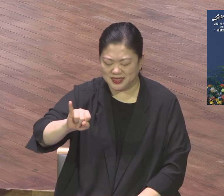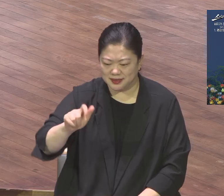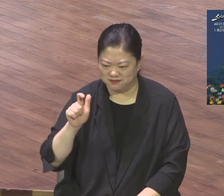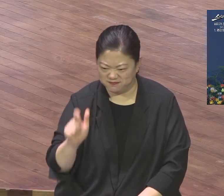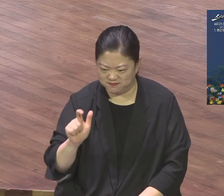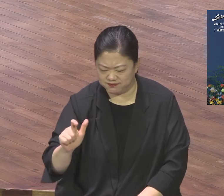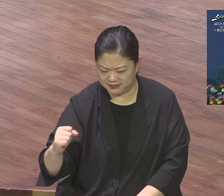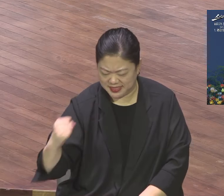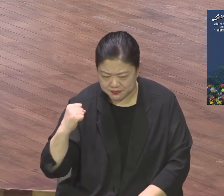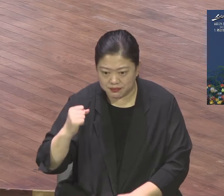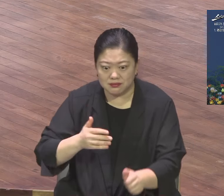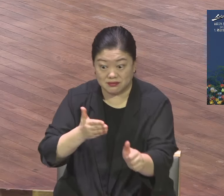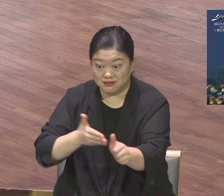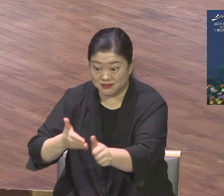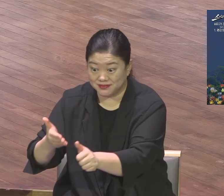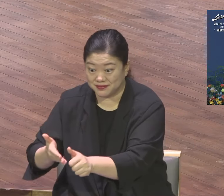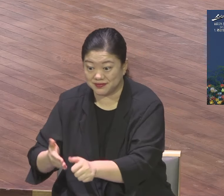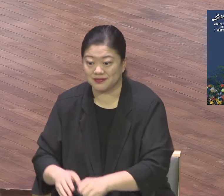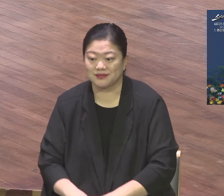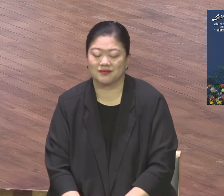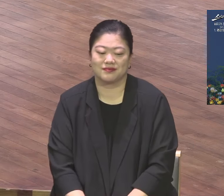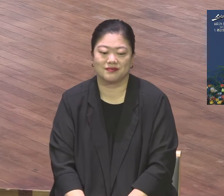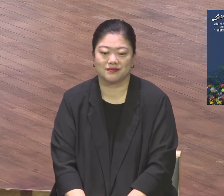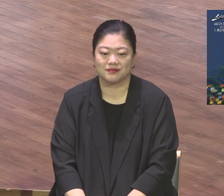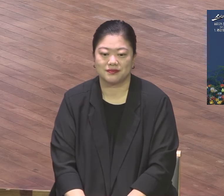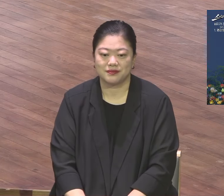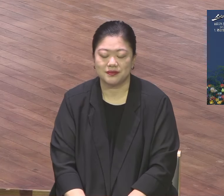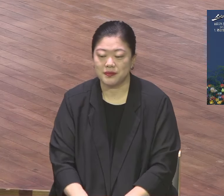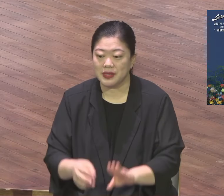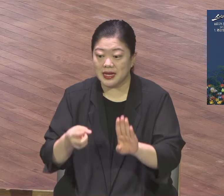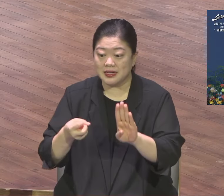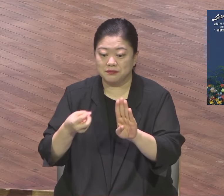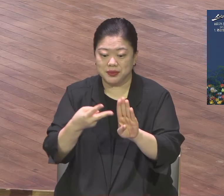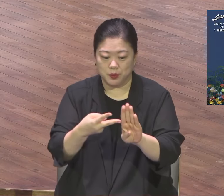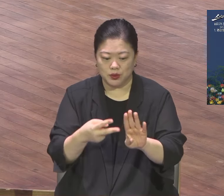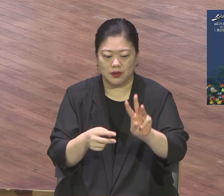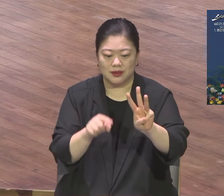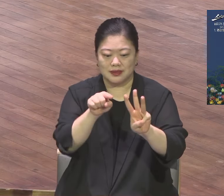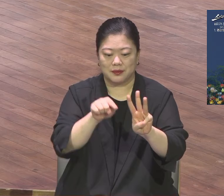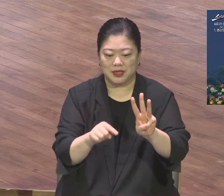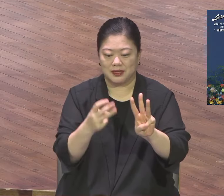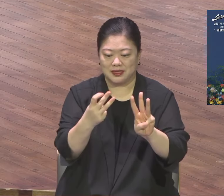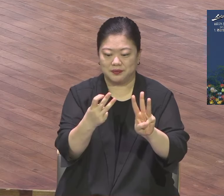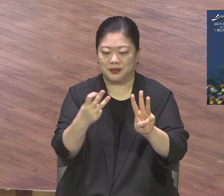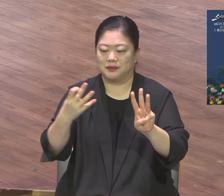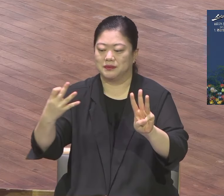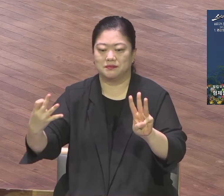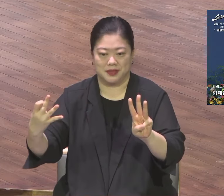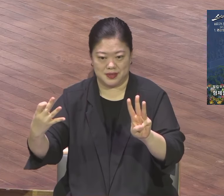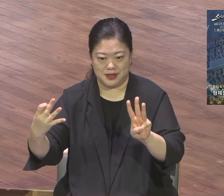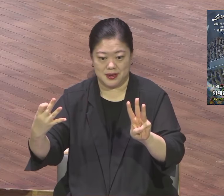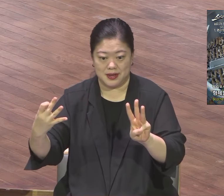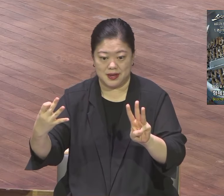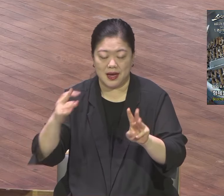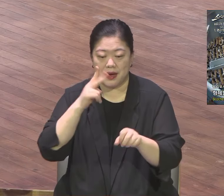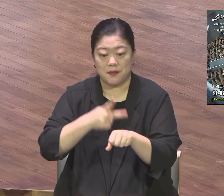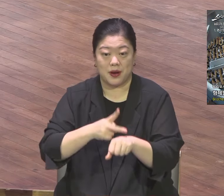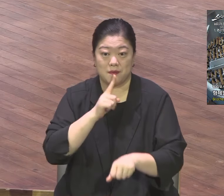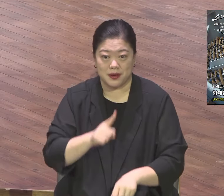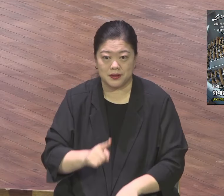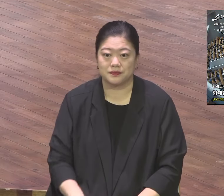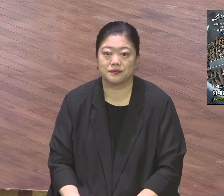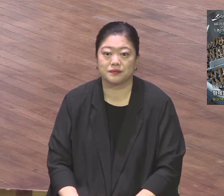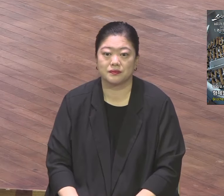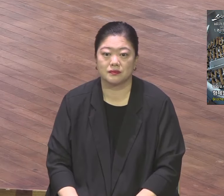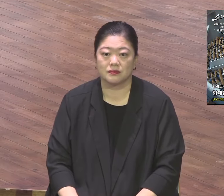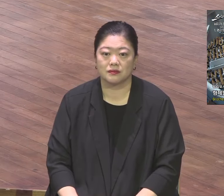바랍니다. 사도 바울은 빌립보서 3장 13절로 14절에 이렇게 선포합니다. 형제들아,